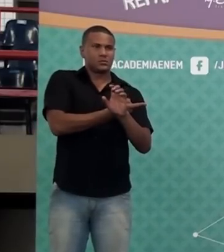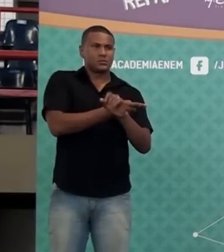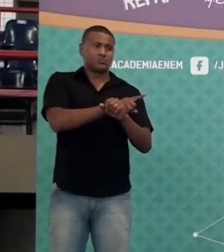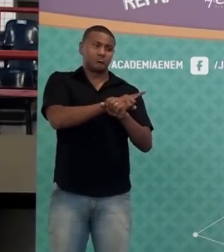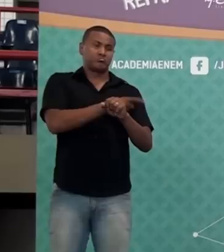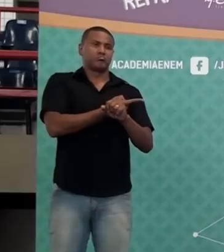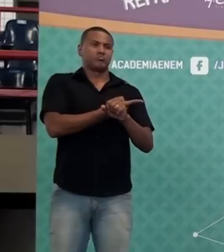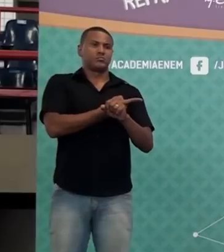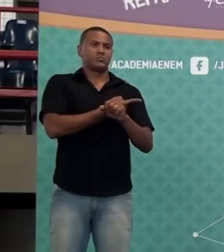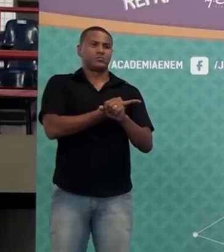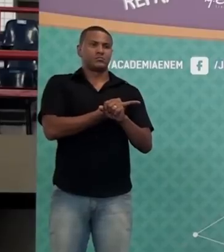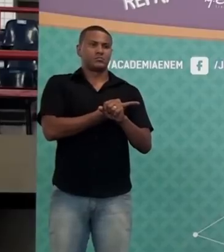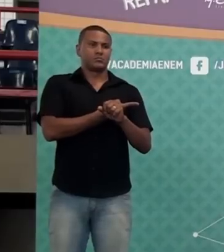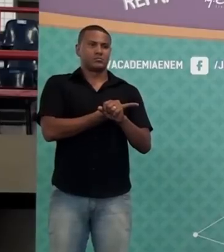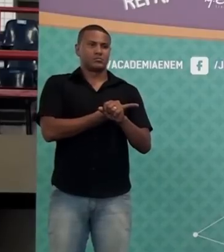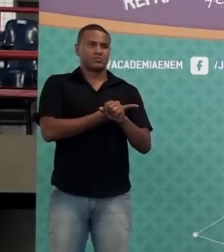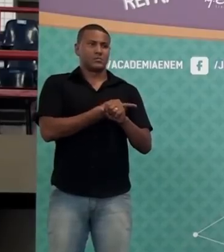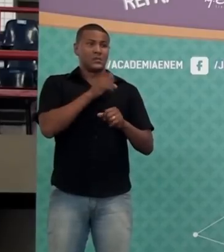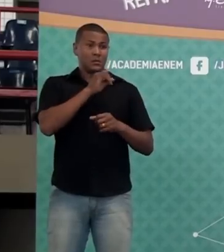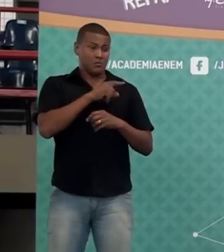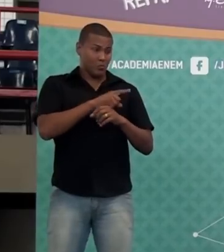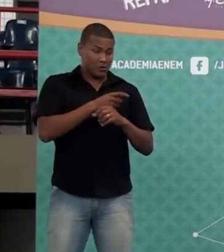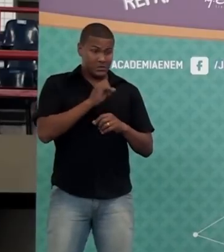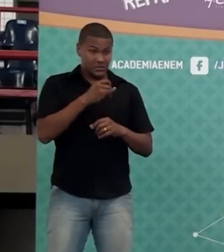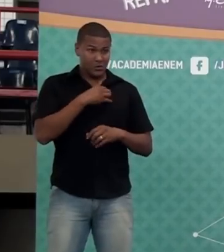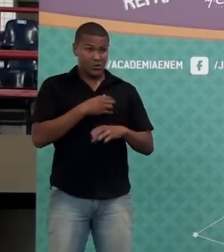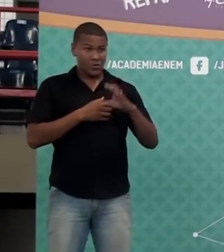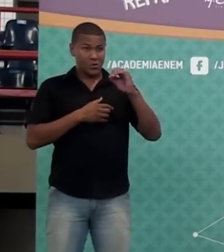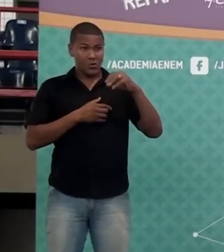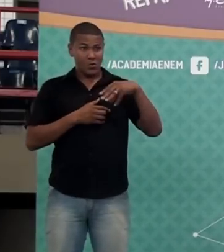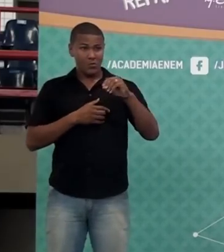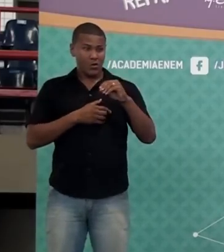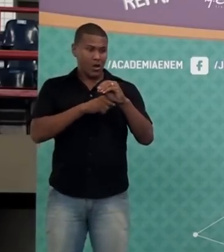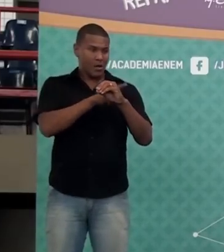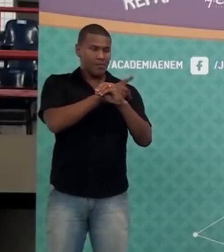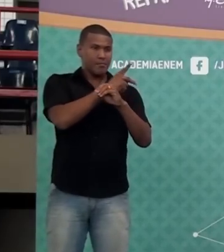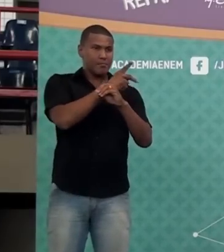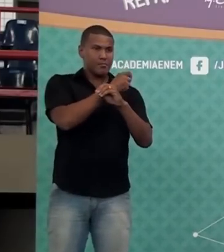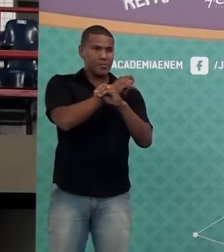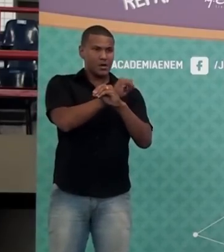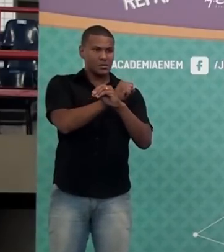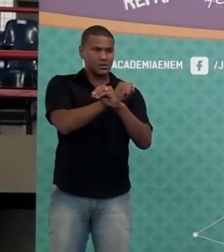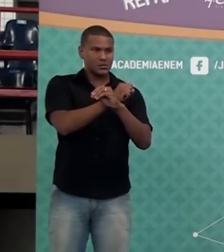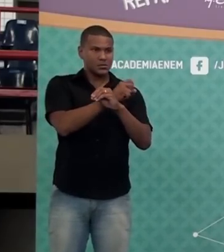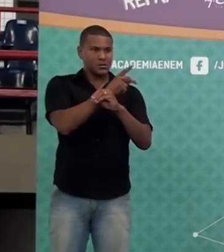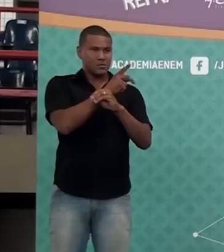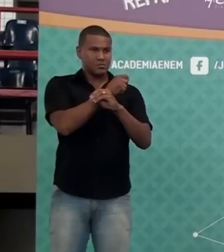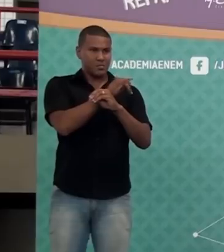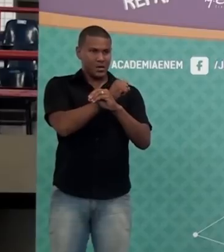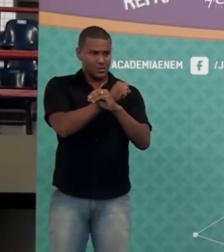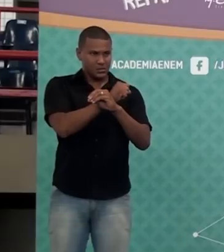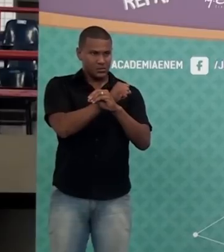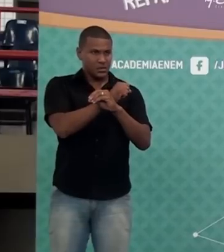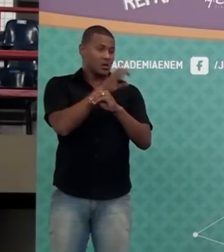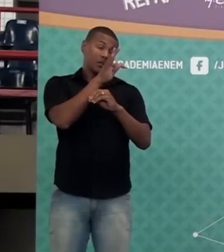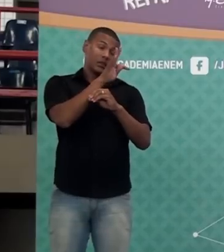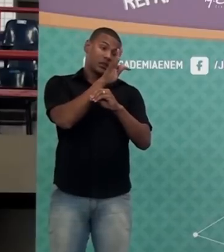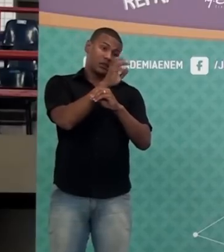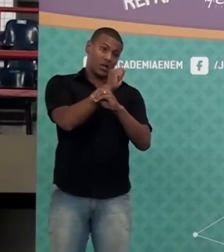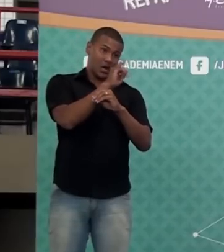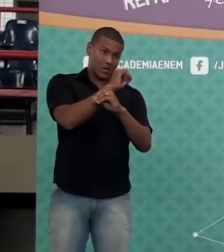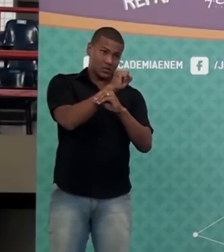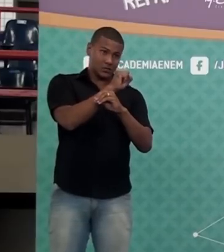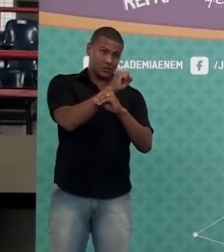só uso se a palavra como vier acompanhado de tais. Vírgula, aí eu digo tais